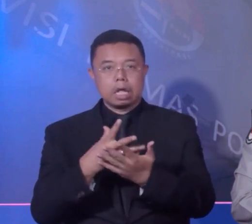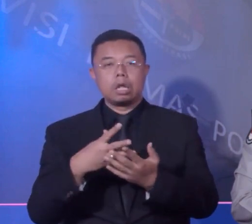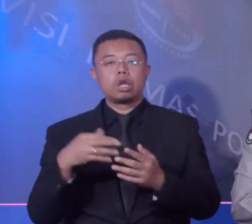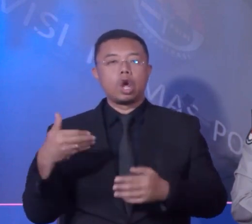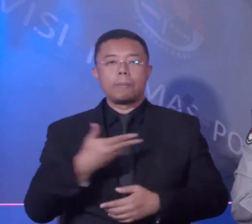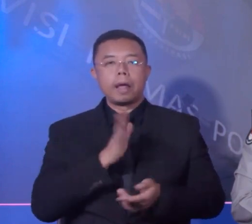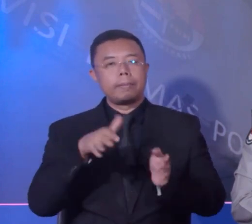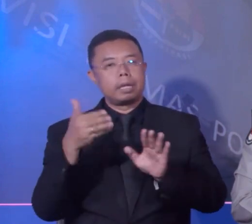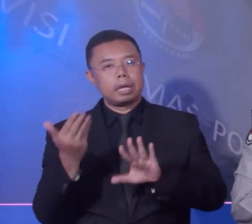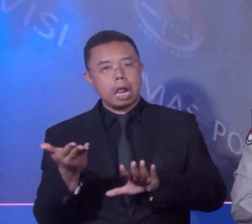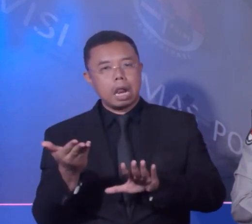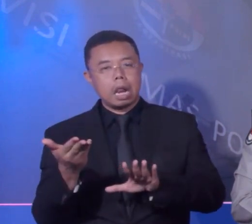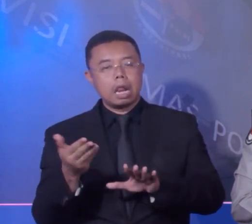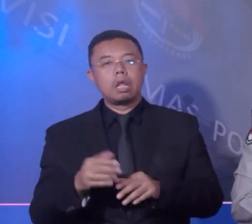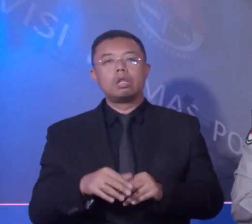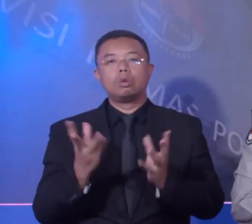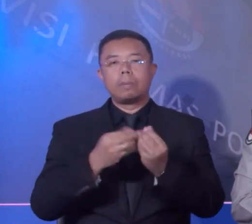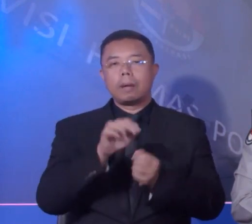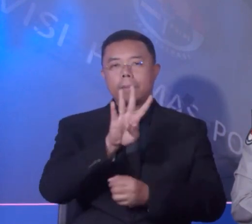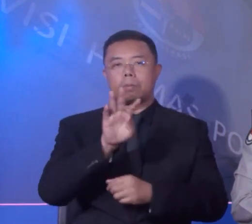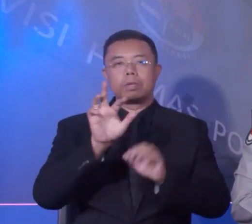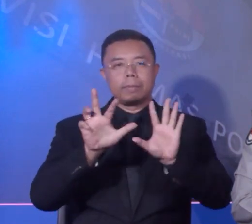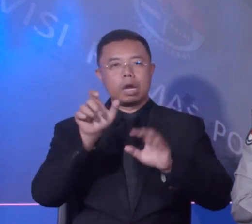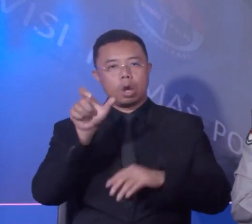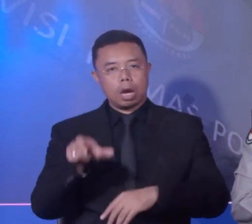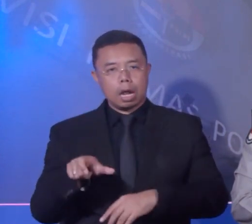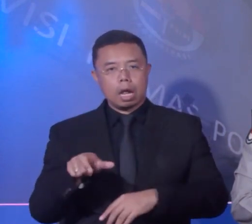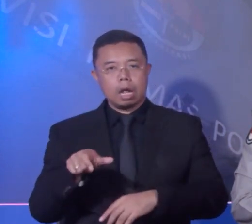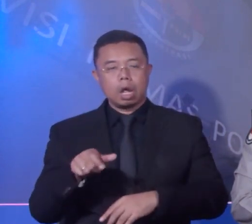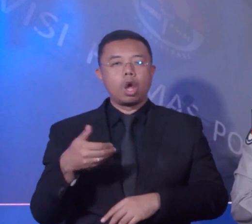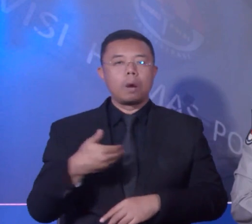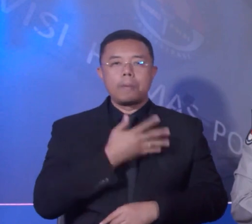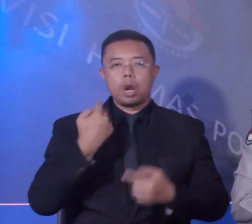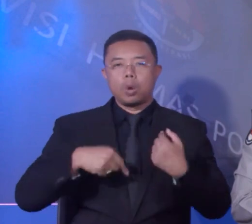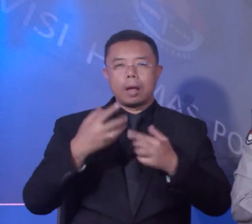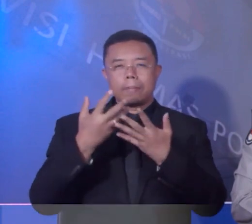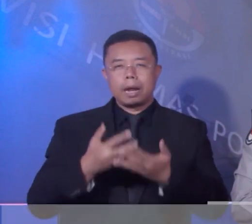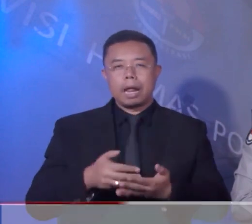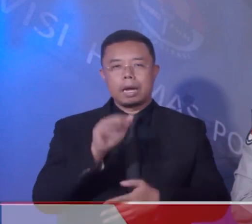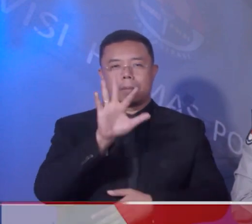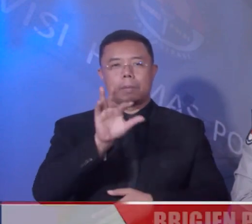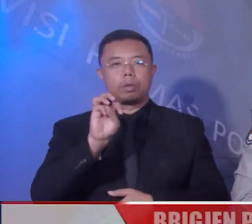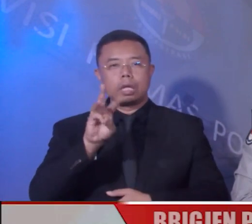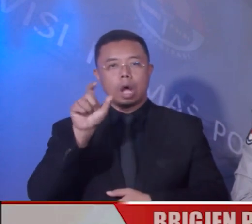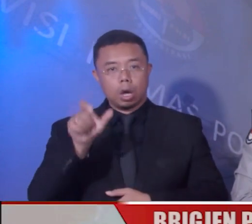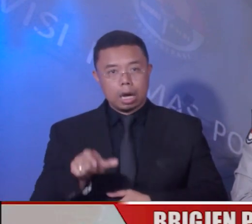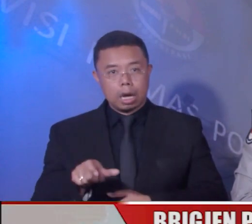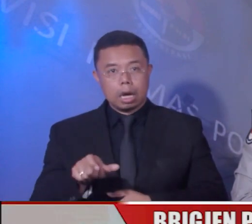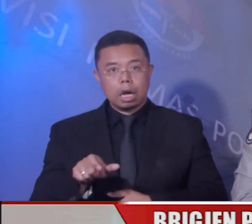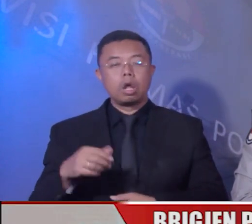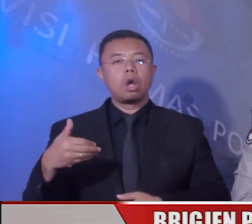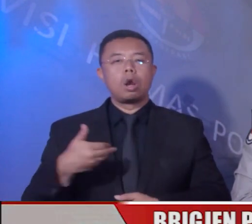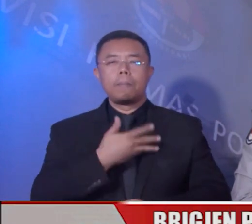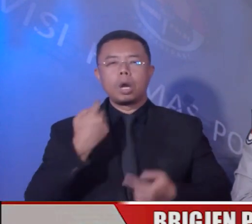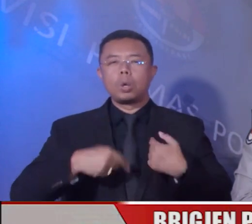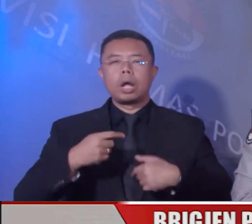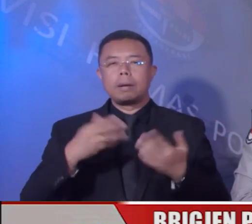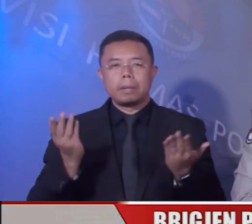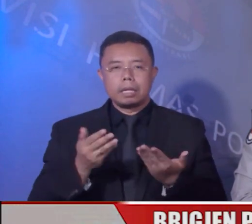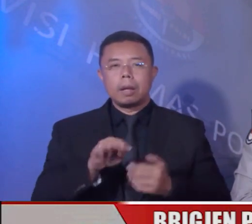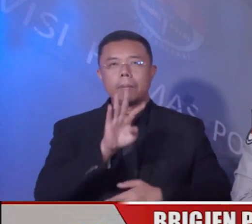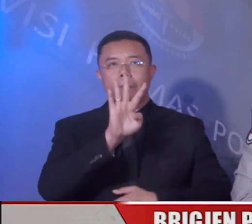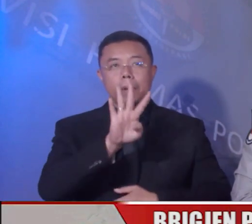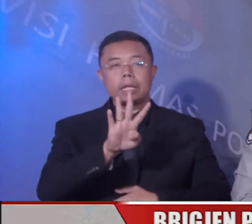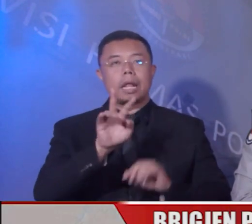korban meninggal dunia 49 orang korban luka berat 53 orang korban luka